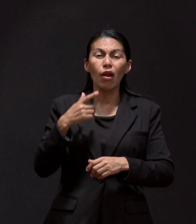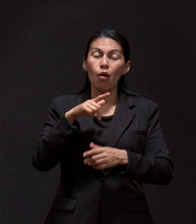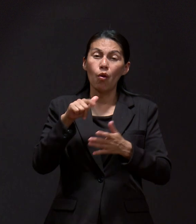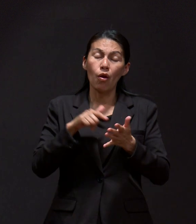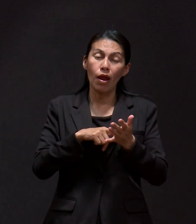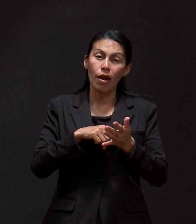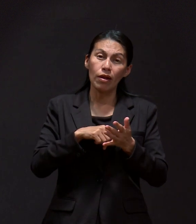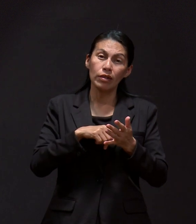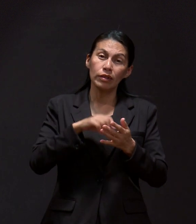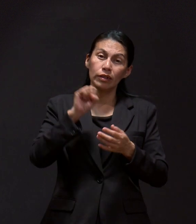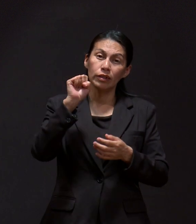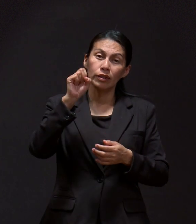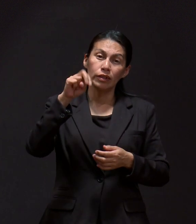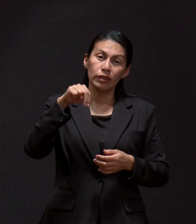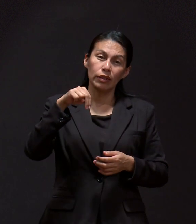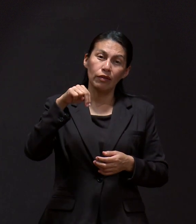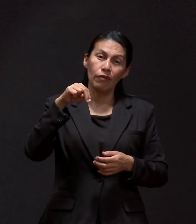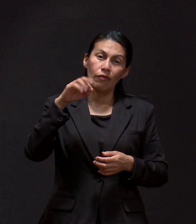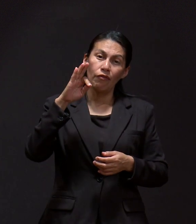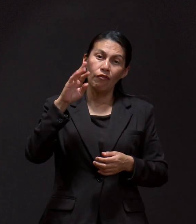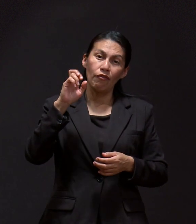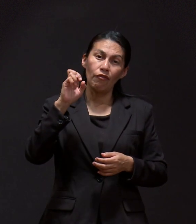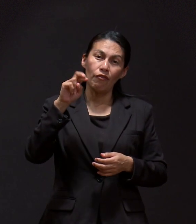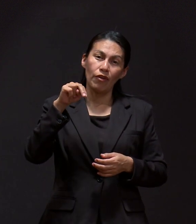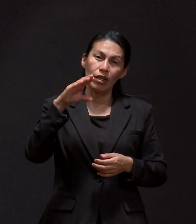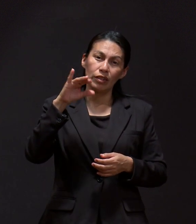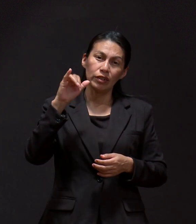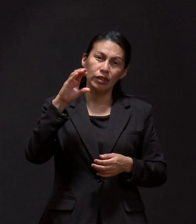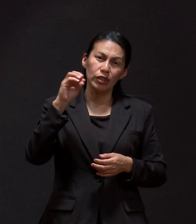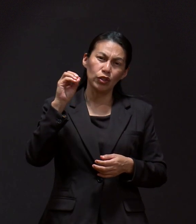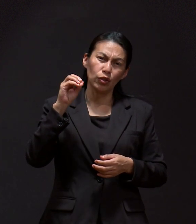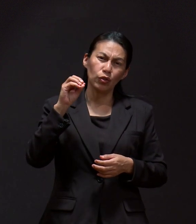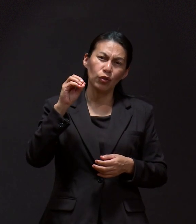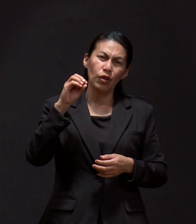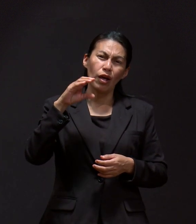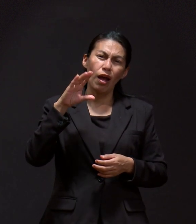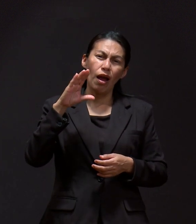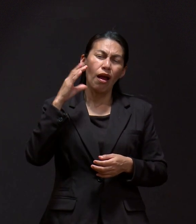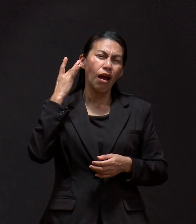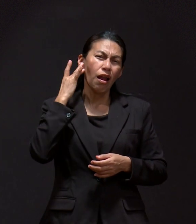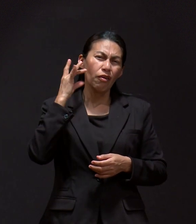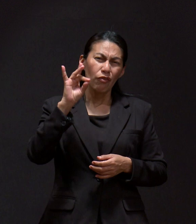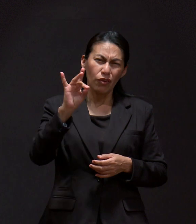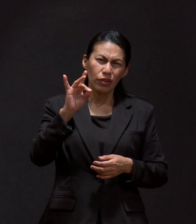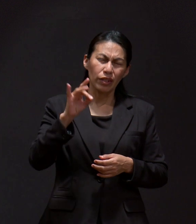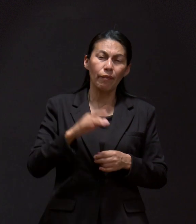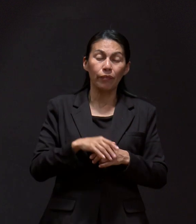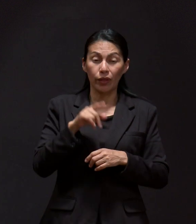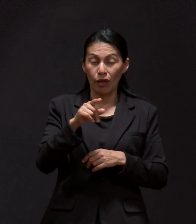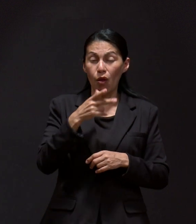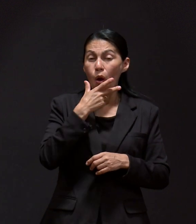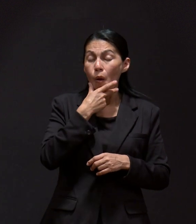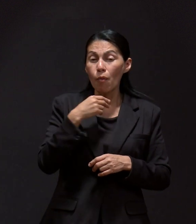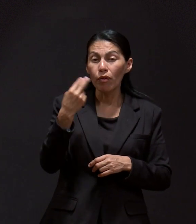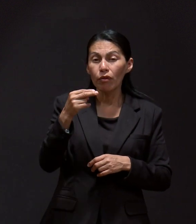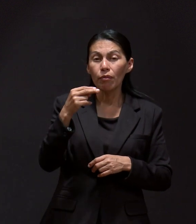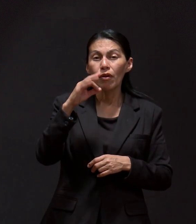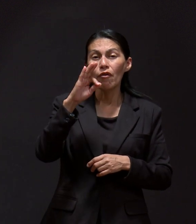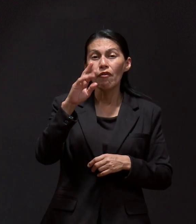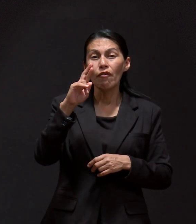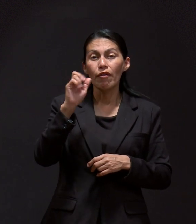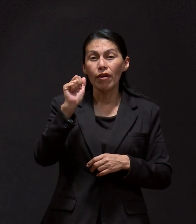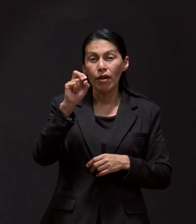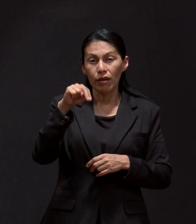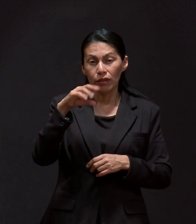encuentra en san francisco california así que vamos a orar por francisco y durante toda esta semana no vamos a dejar a